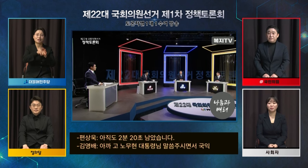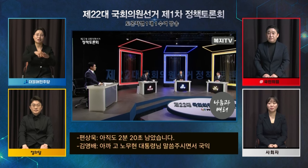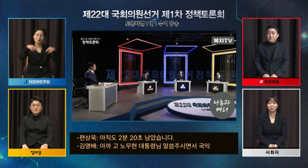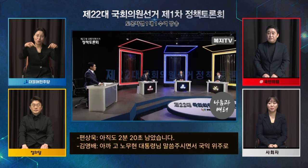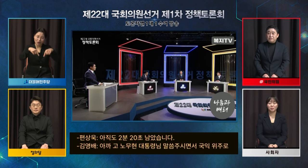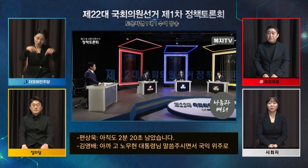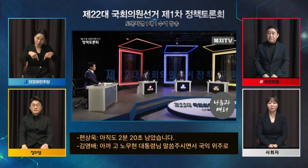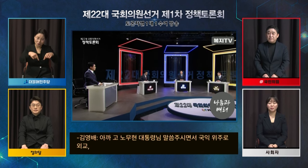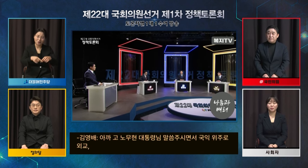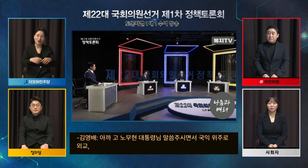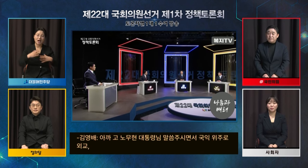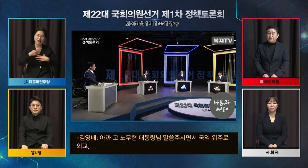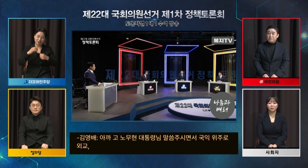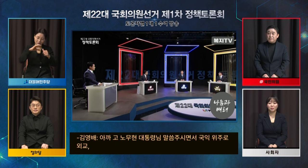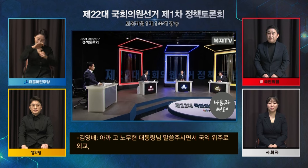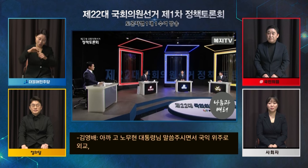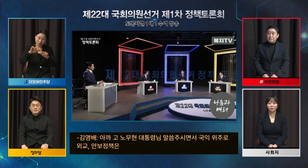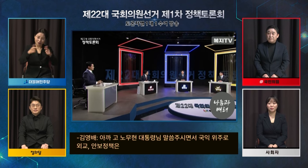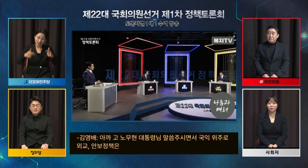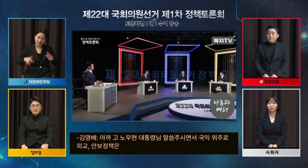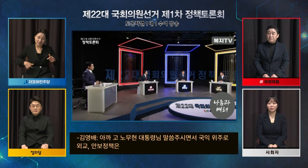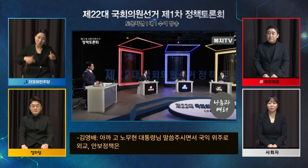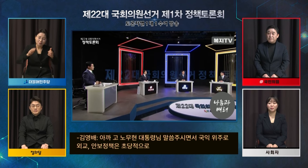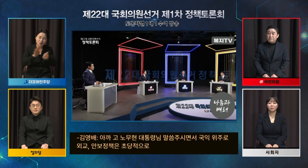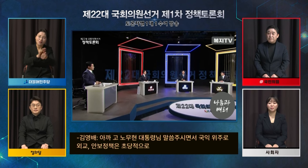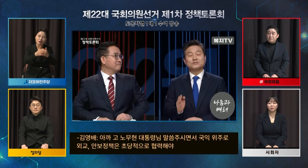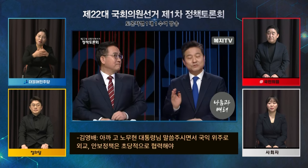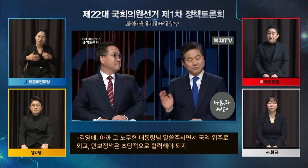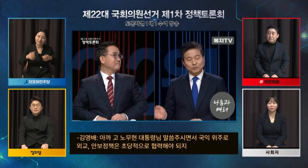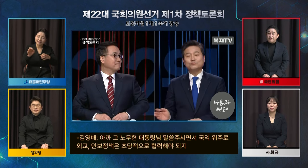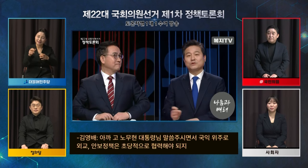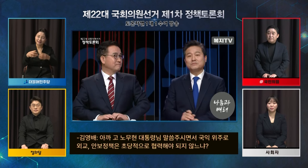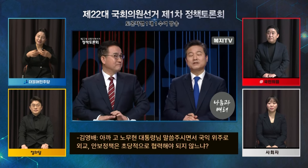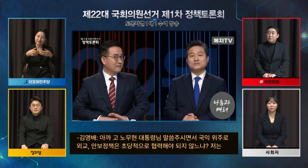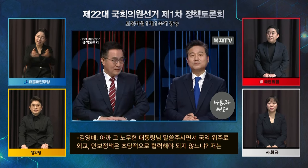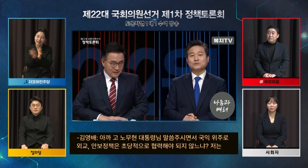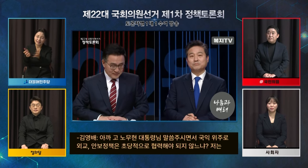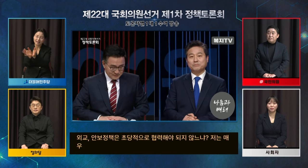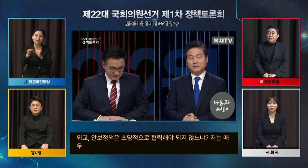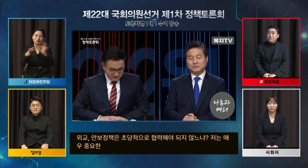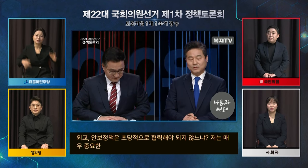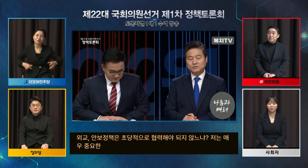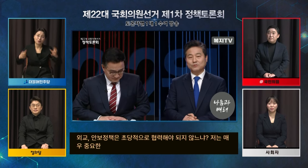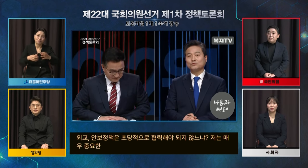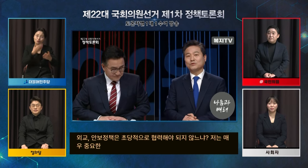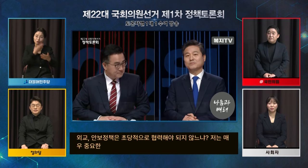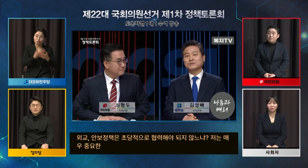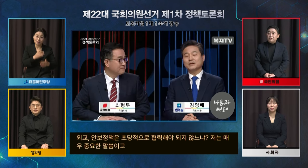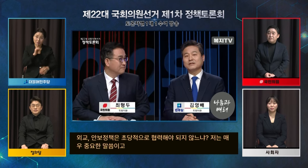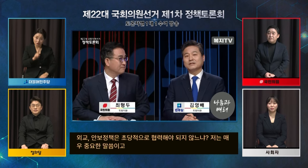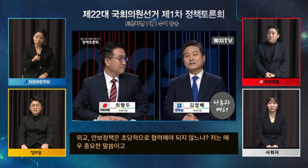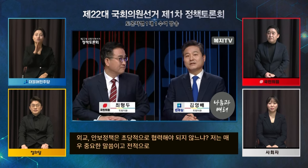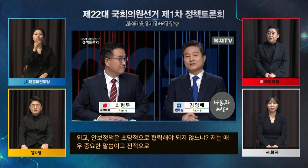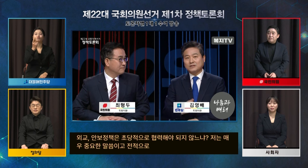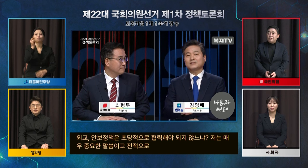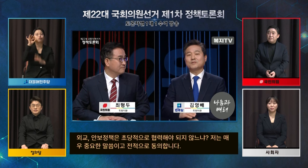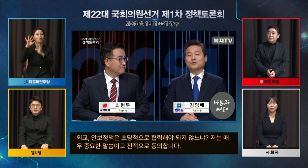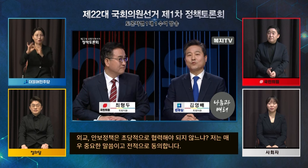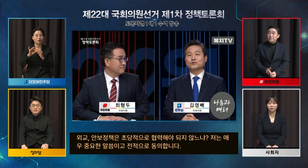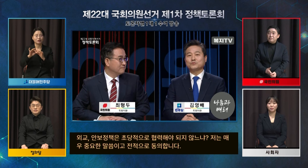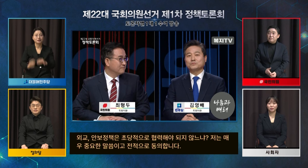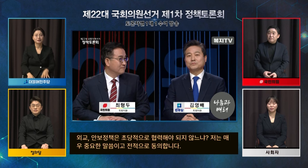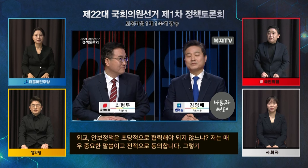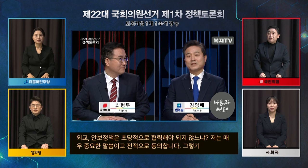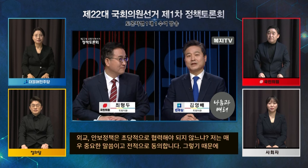안보 정책은 초당적으로 협력해야 되지 않느냐. 저는 매우 중요한 말씀이고 전적으로 동의합니다. 그렇기